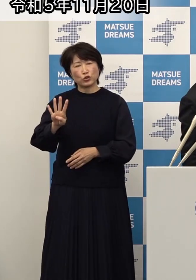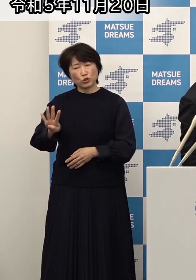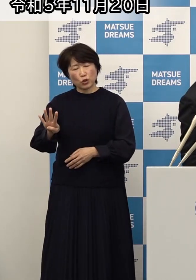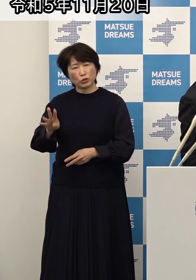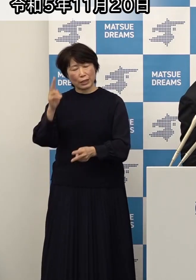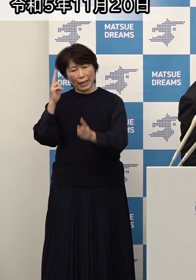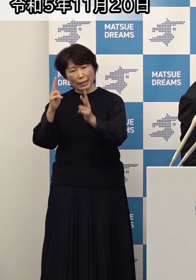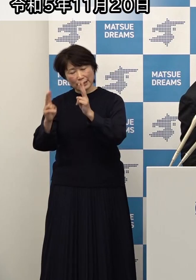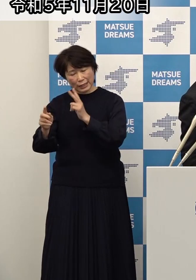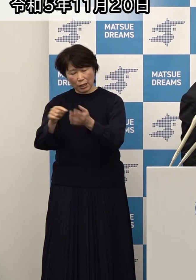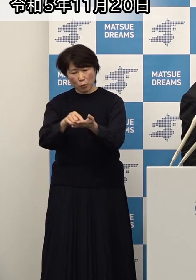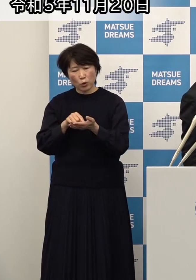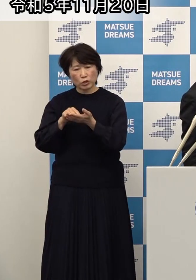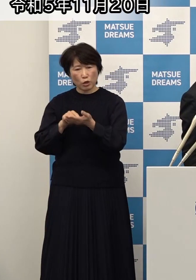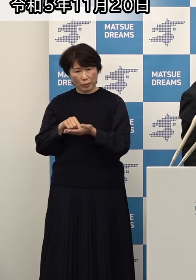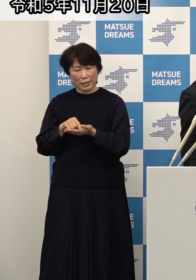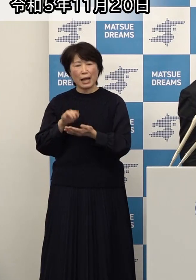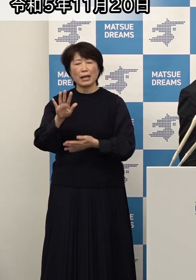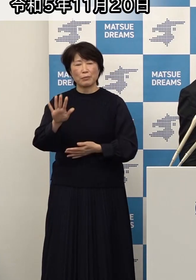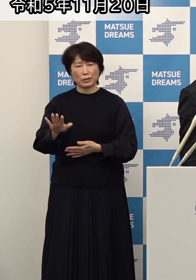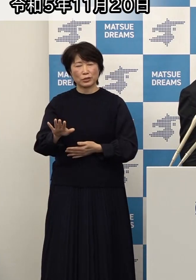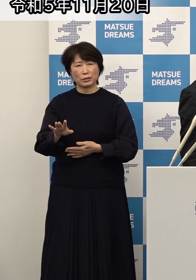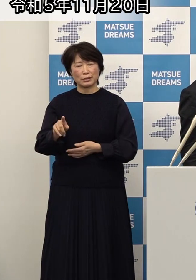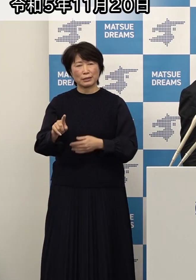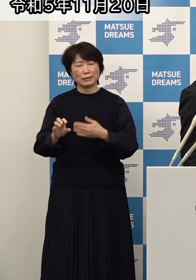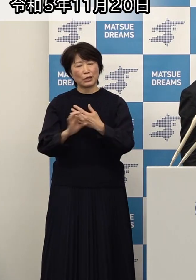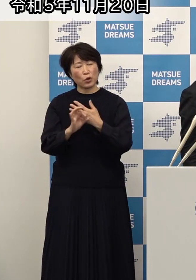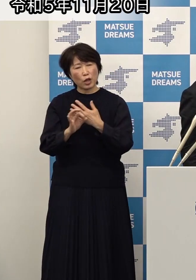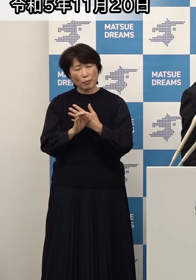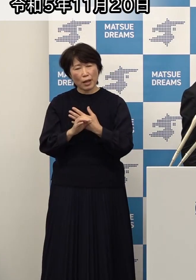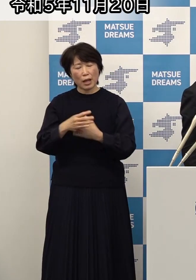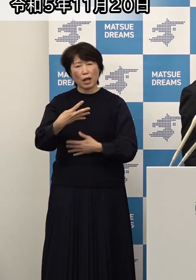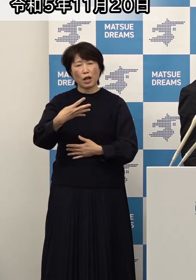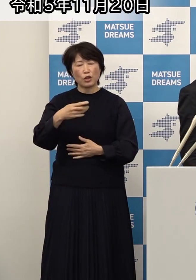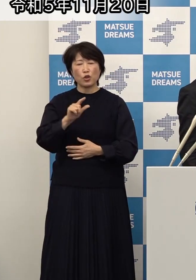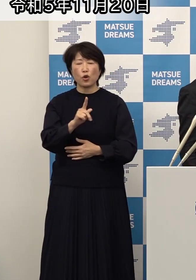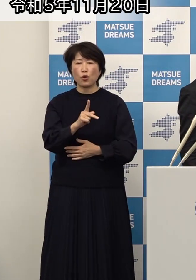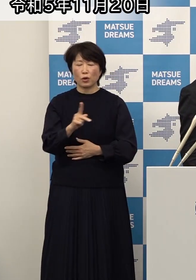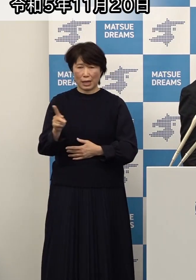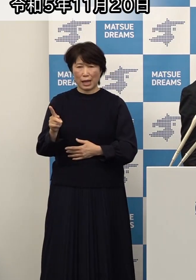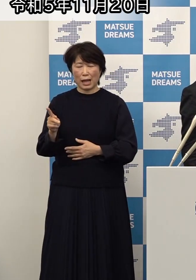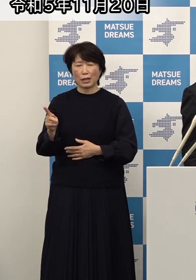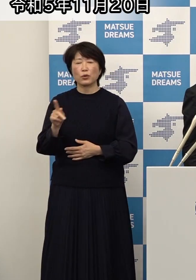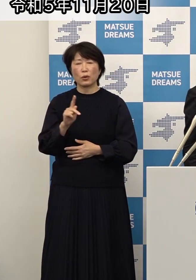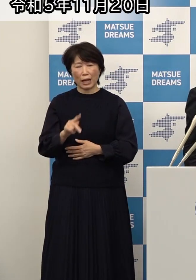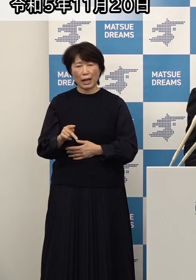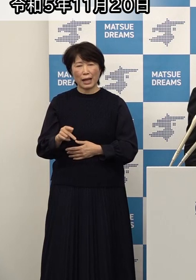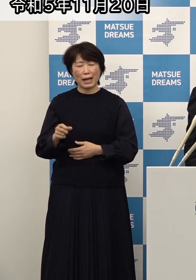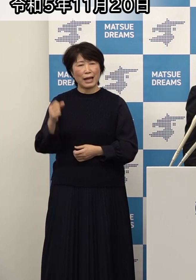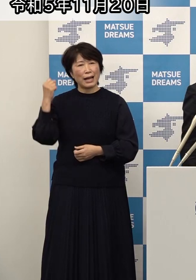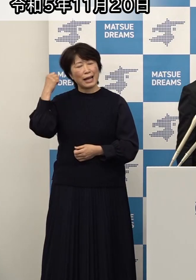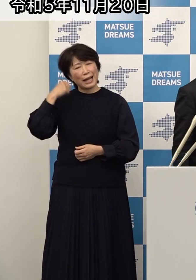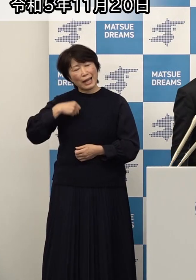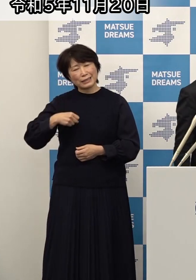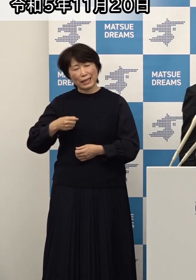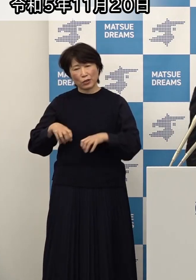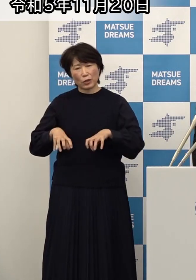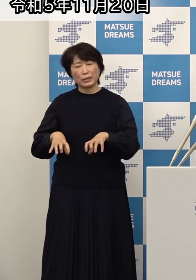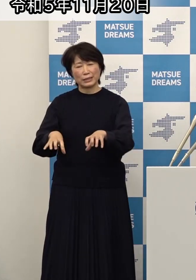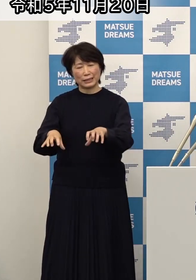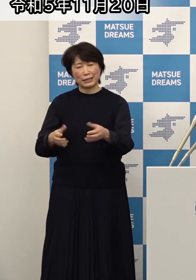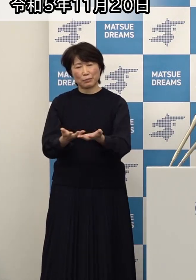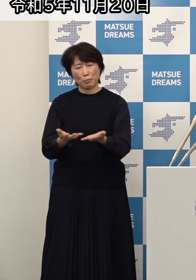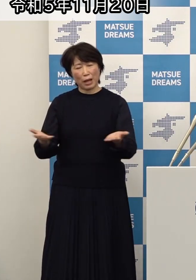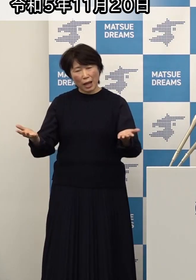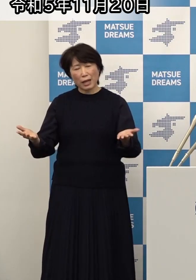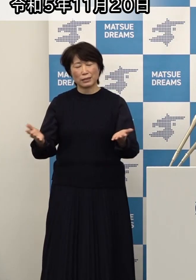たります。ヨガでありましたり、野菜を売るような朝市であったり、コーラス、サルサ、子育て相談